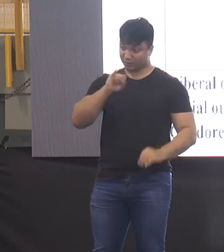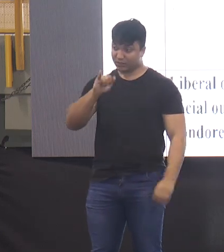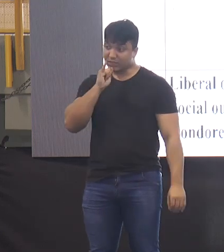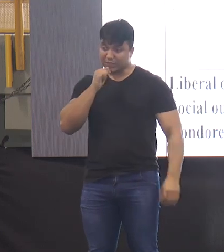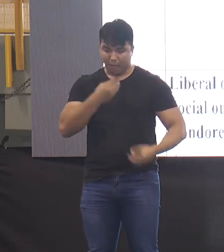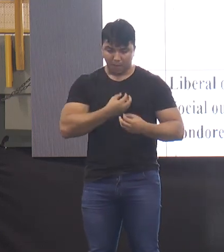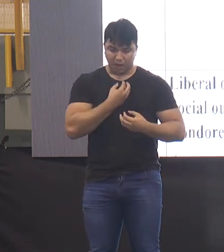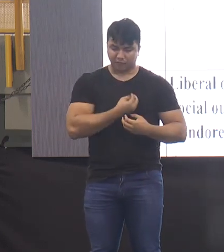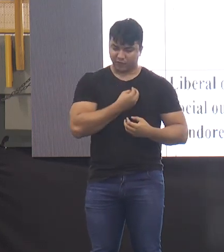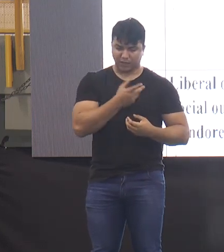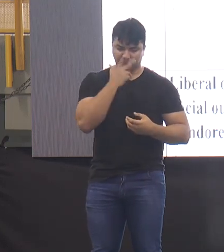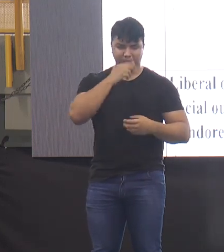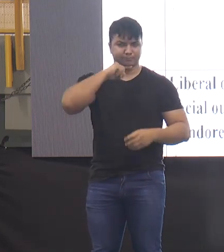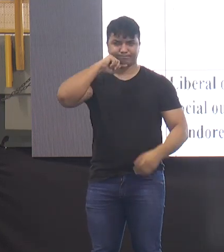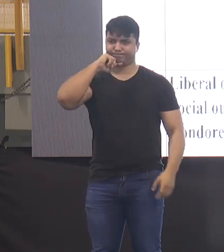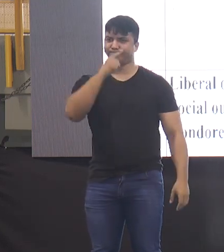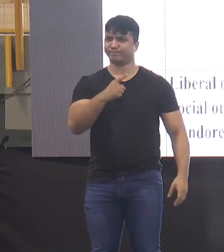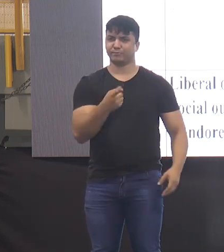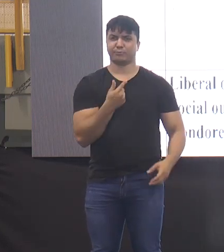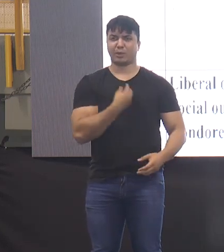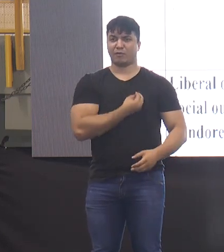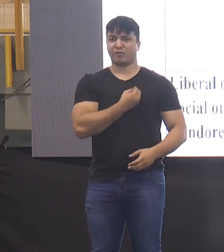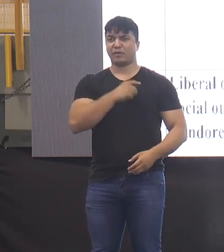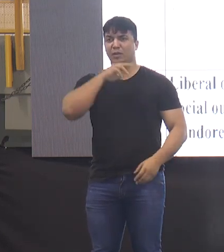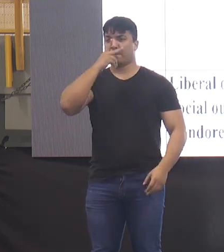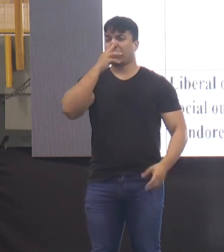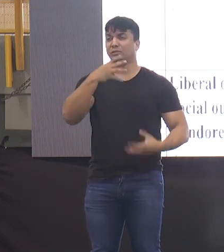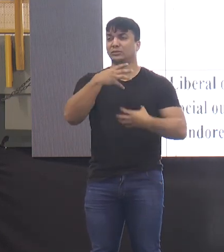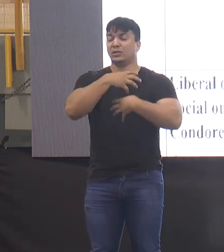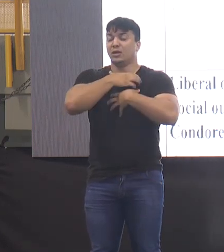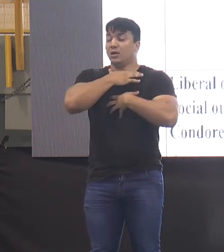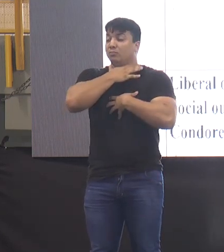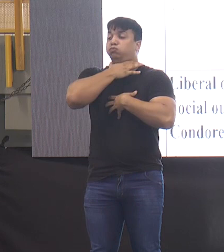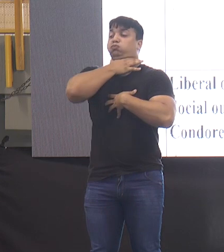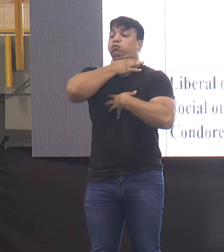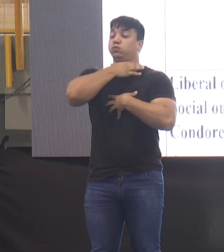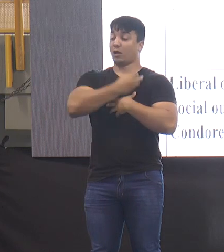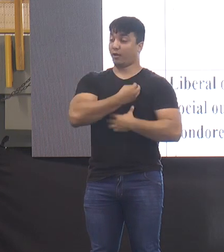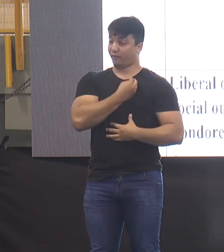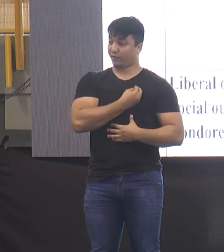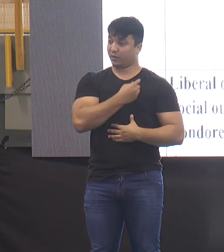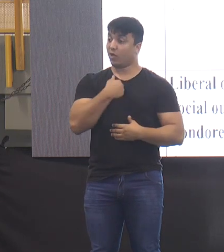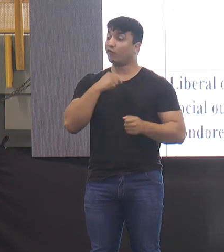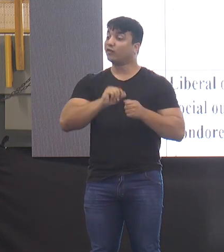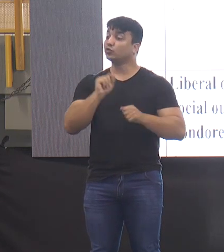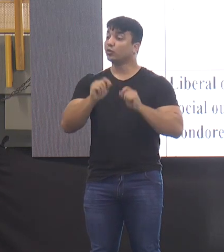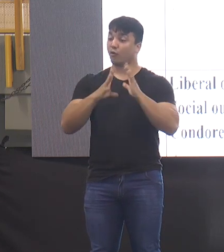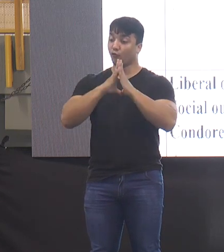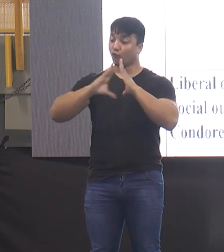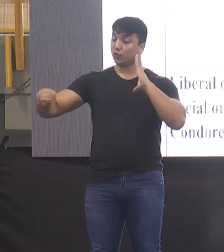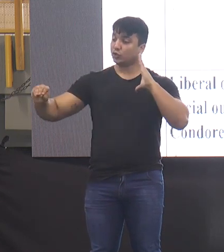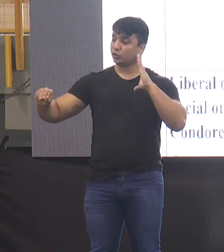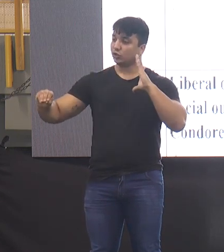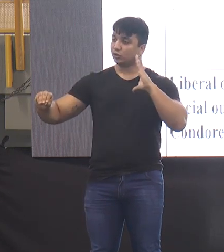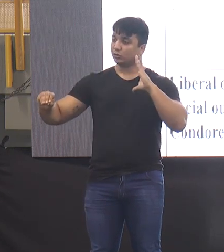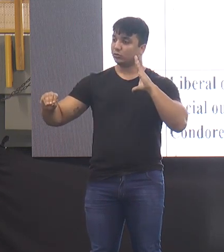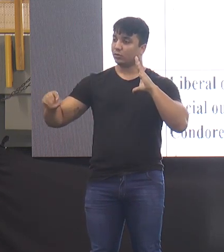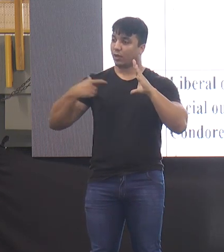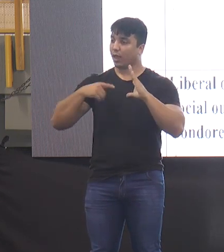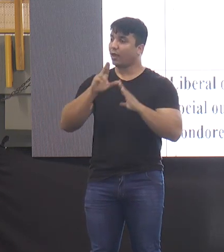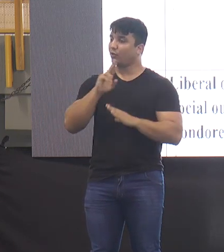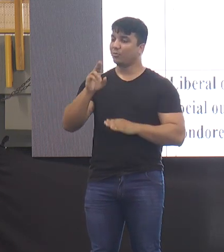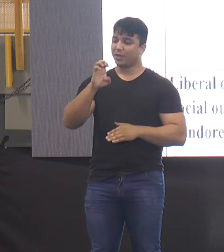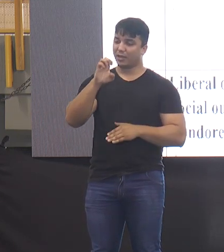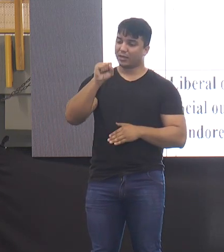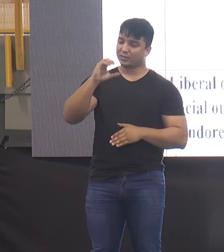tem graça, se a minha vida não tem sentido, se a minha vida me sufoca, eu vou fugir. É o